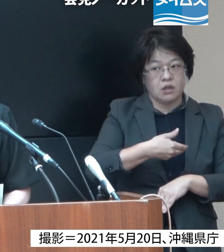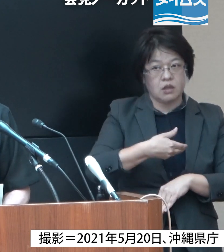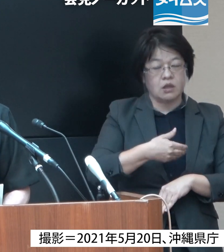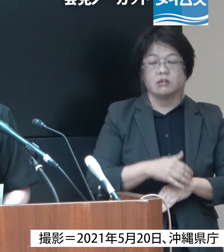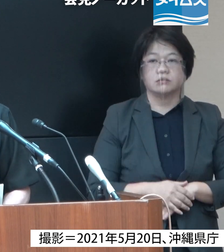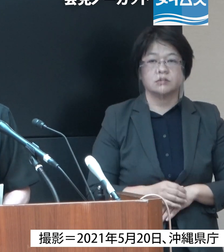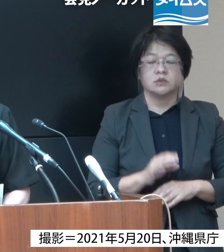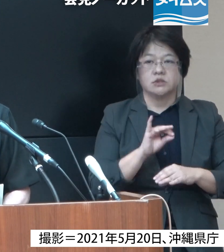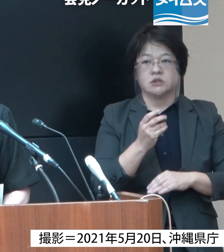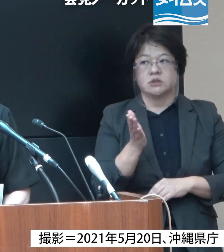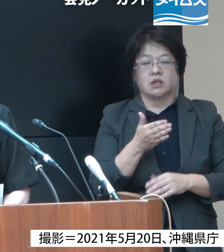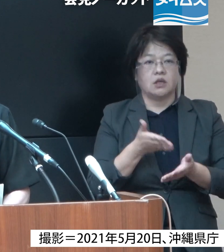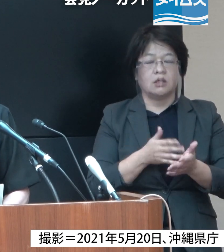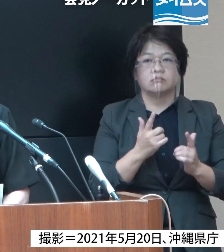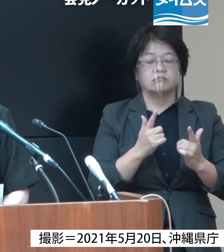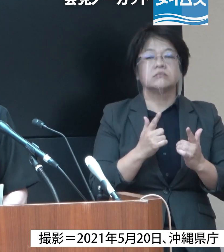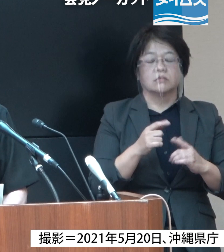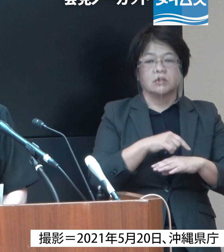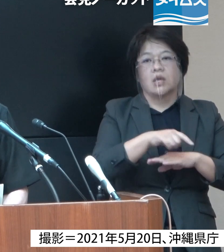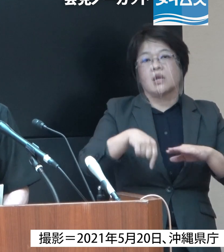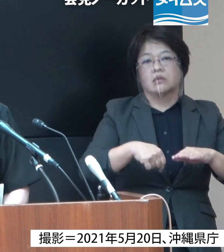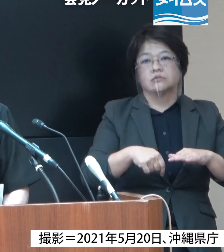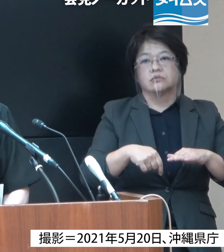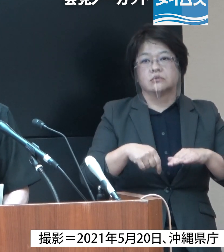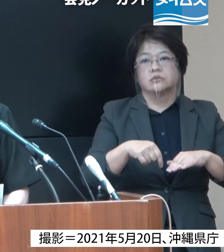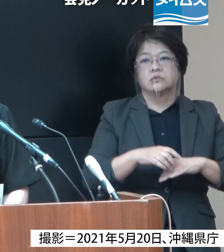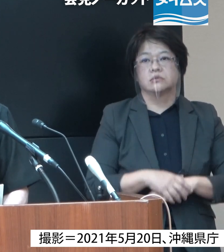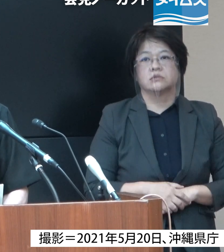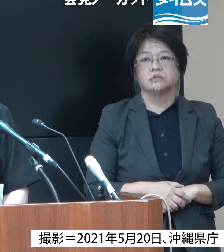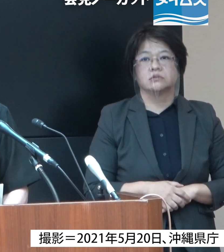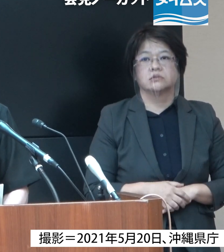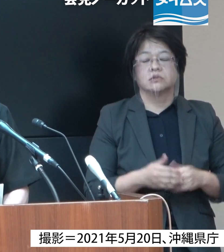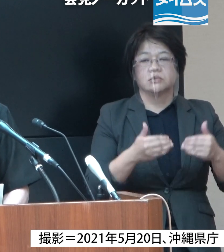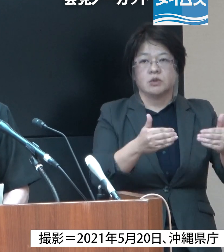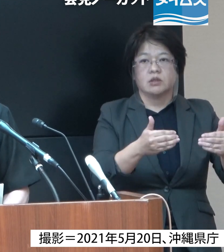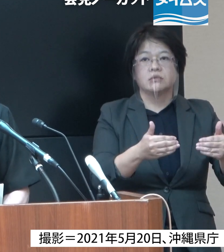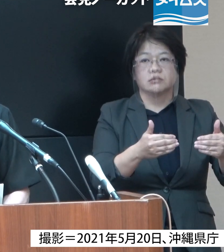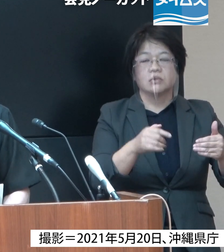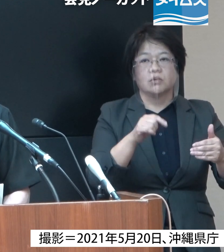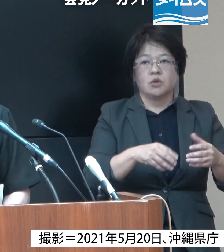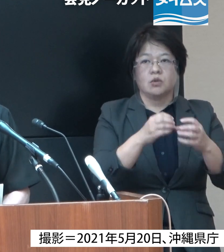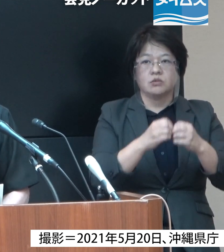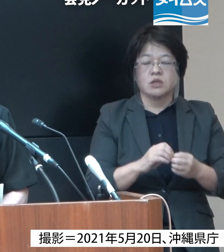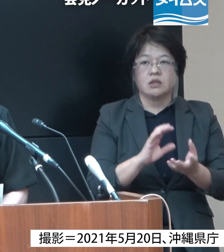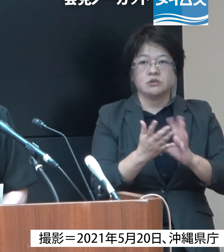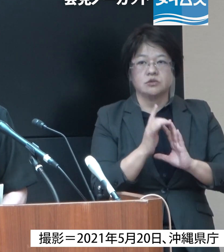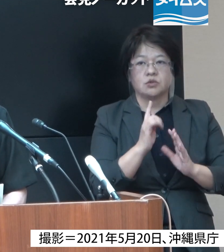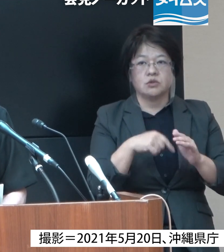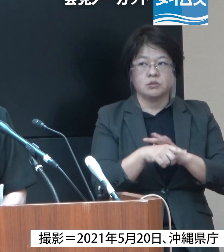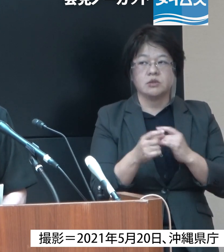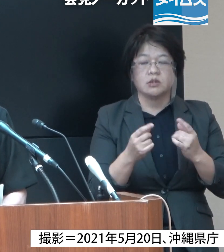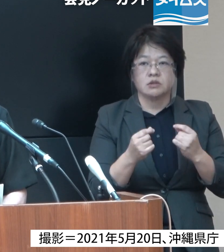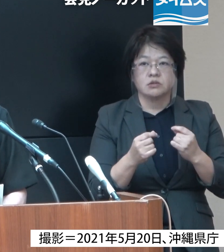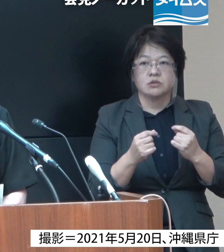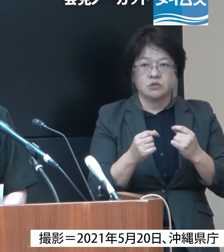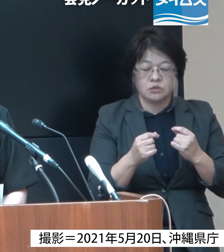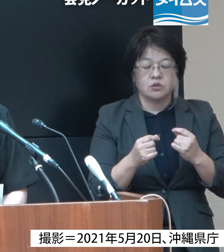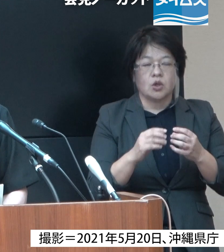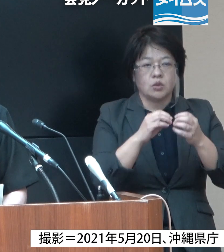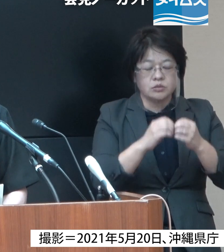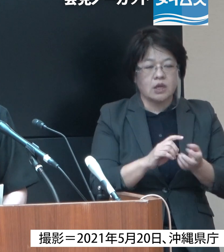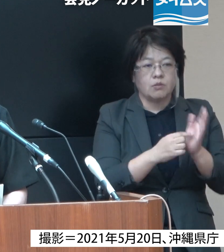画は着実に進めておりますので、 それを具体化していくってこと ですか。そうです、そうです、はい。そのためには、まず施